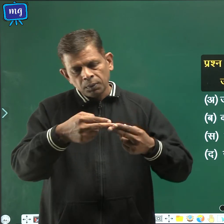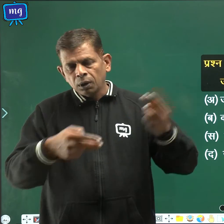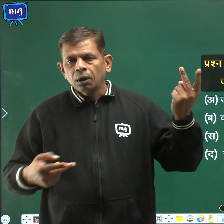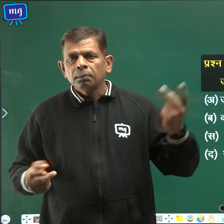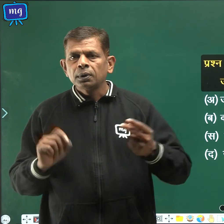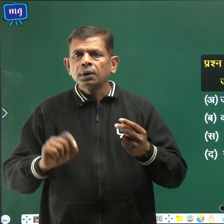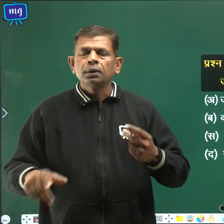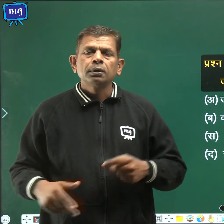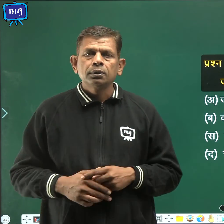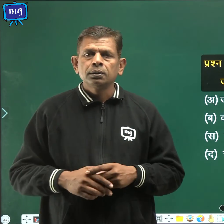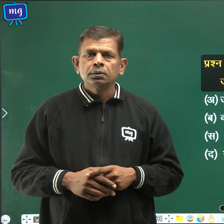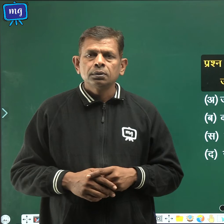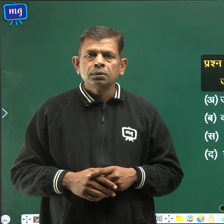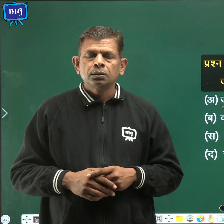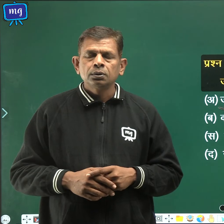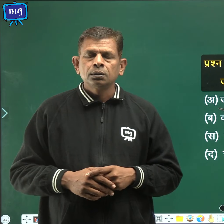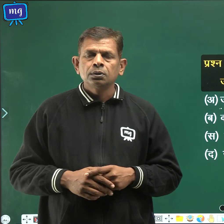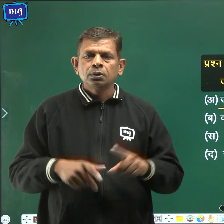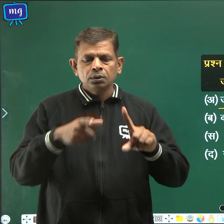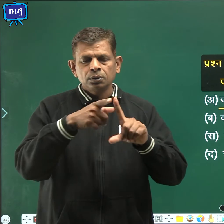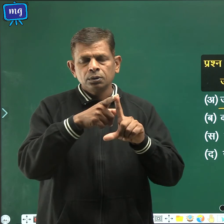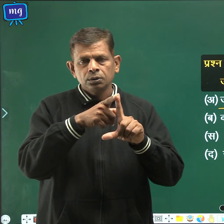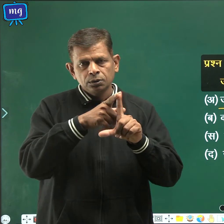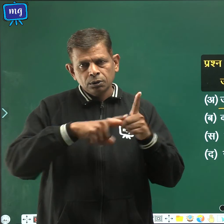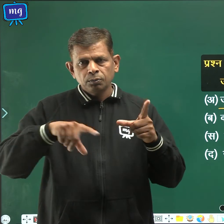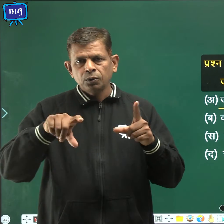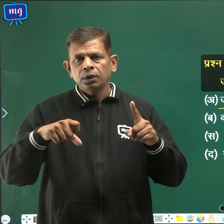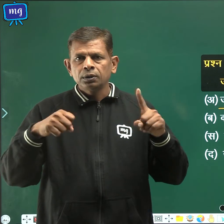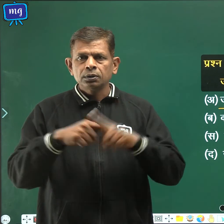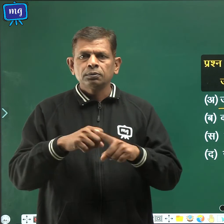बताइए। जम्मू एवं कश्मीर,